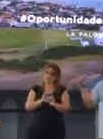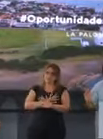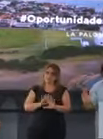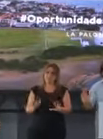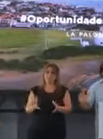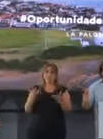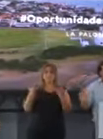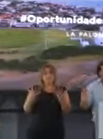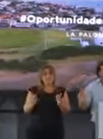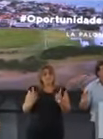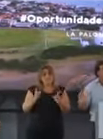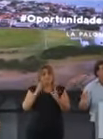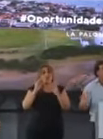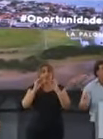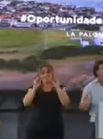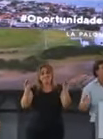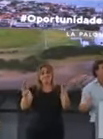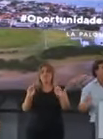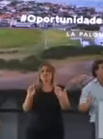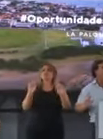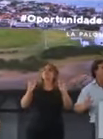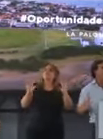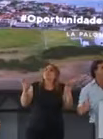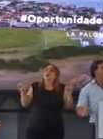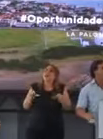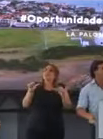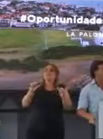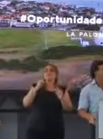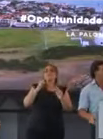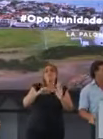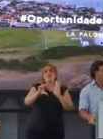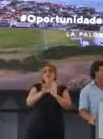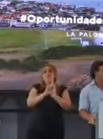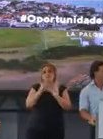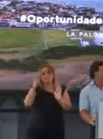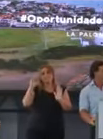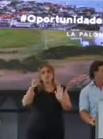Y hay que avisarlo, y esto es simplemente aplicar la Constitución y la ley.